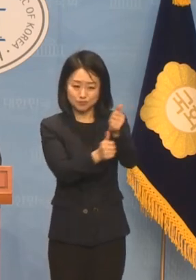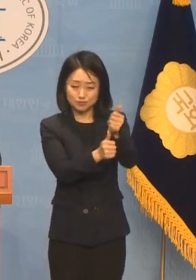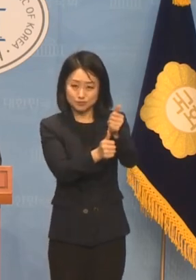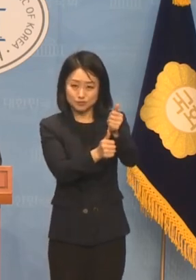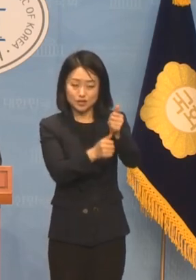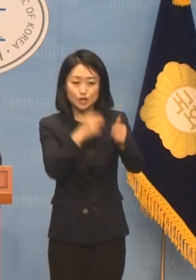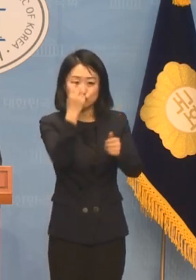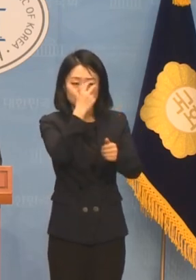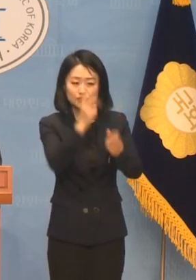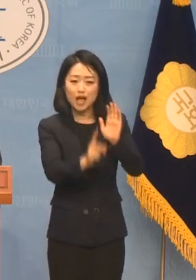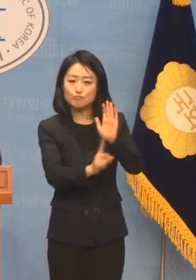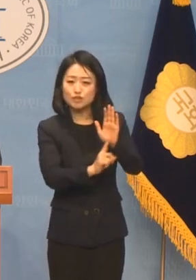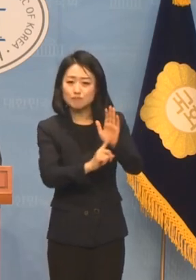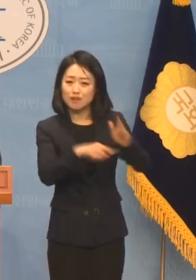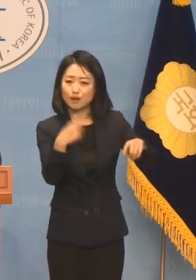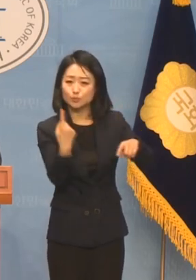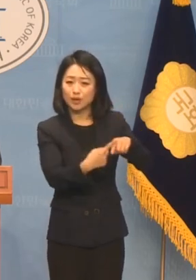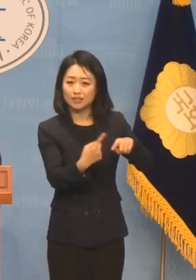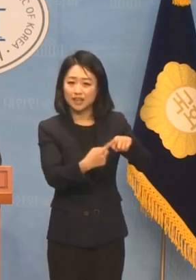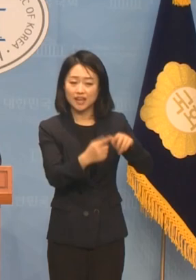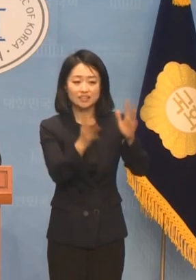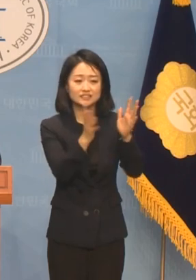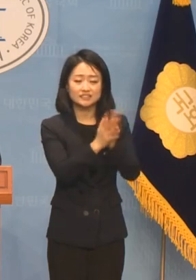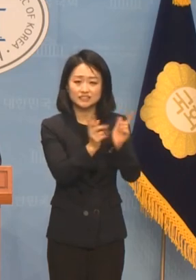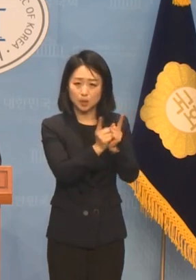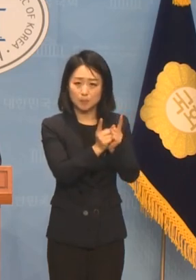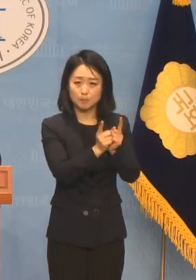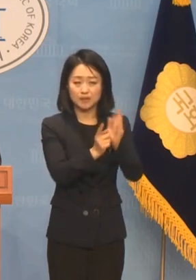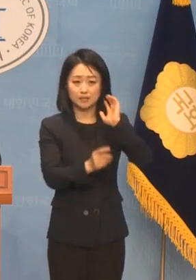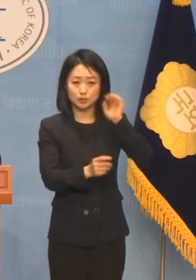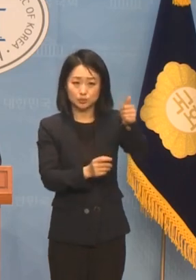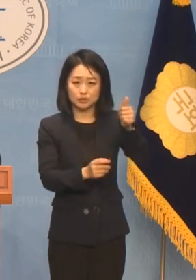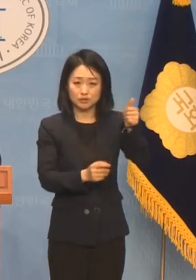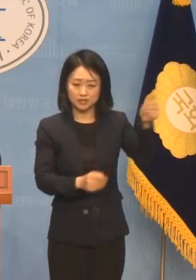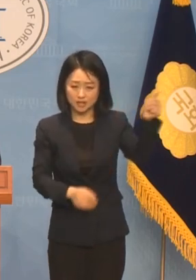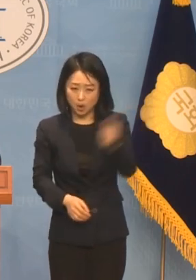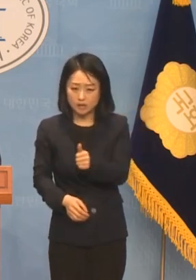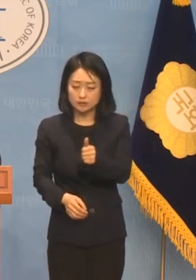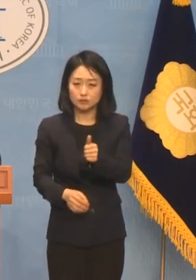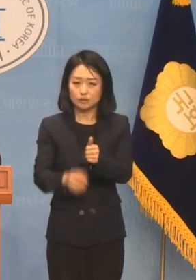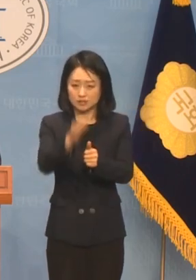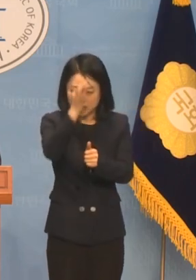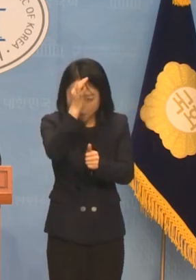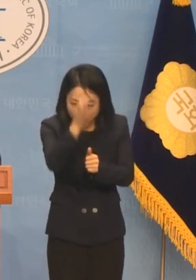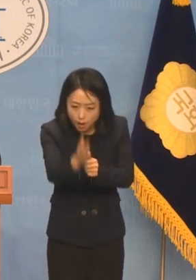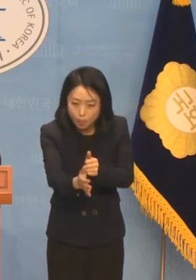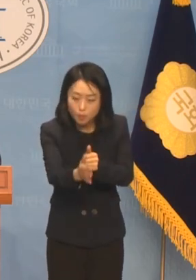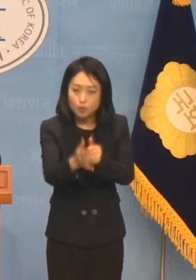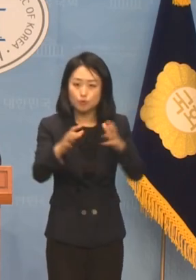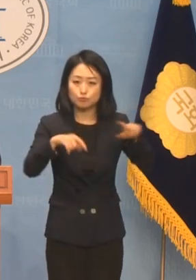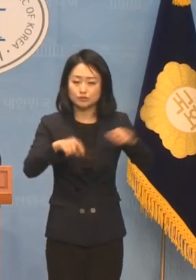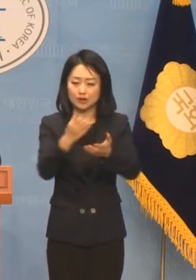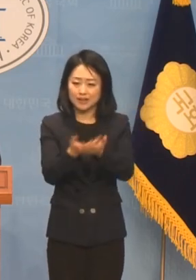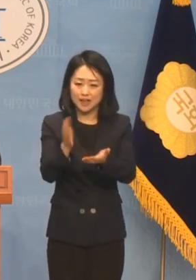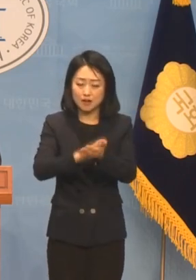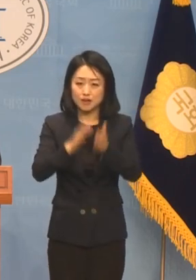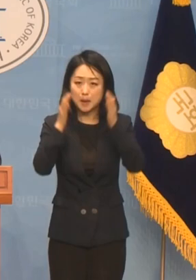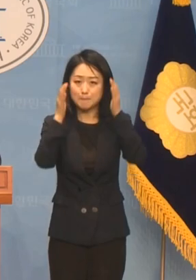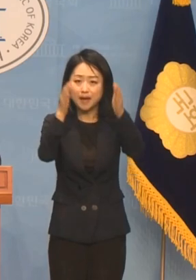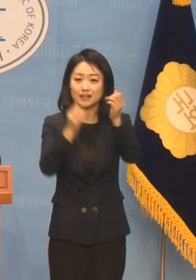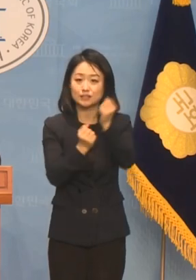하듯 하는 겁니까? 직접 나서서 국민께 고개 숙이고 국정 전환의